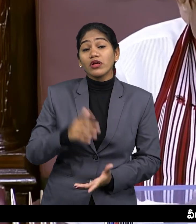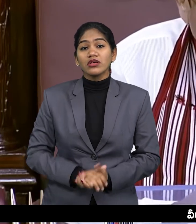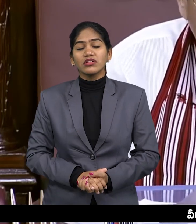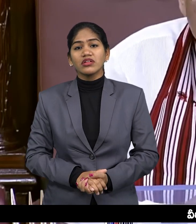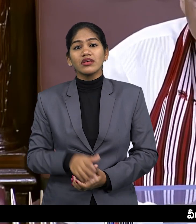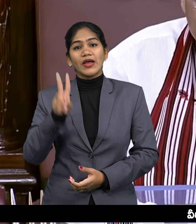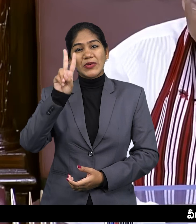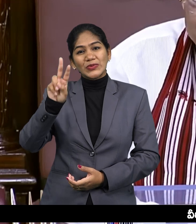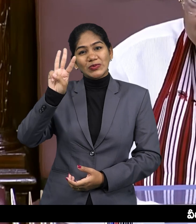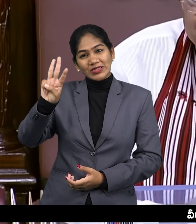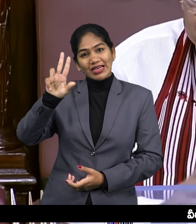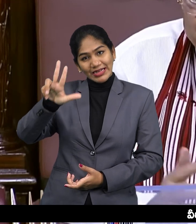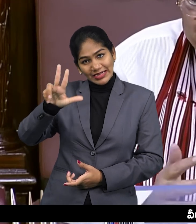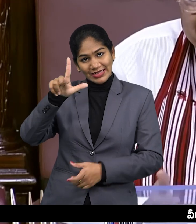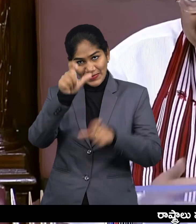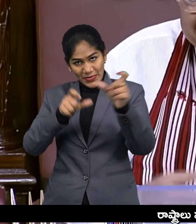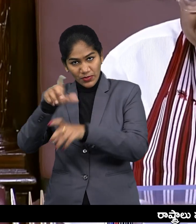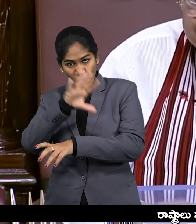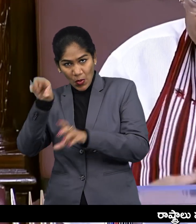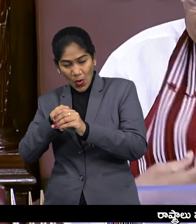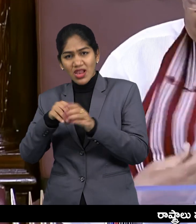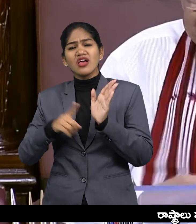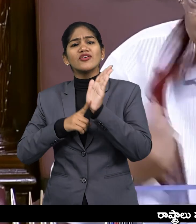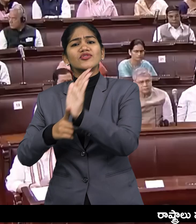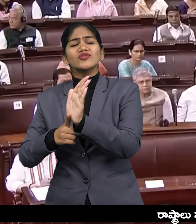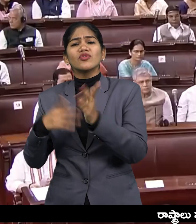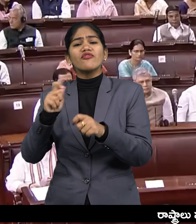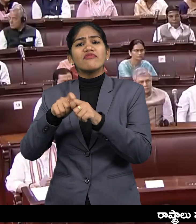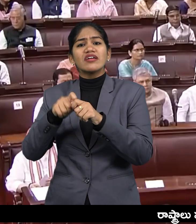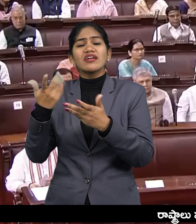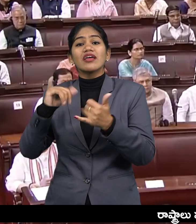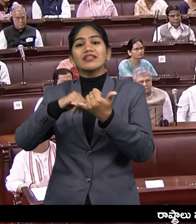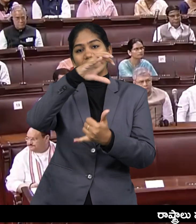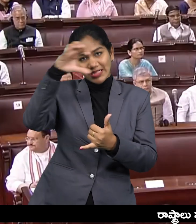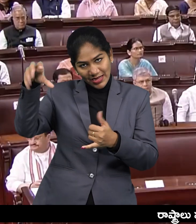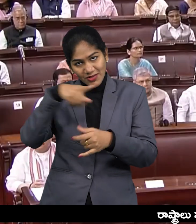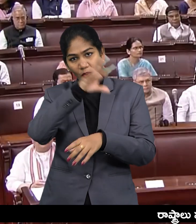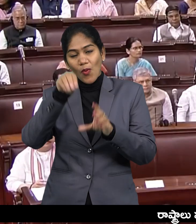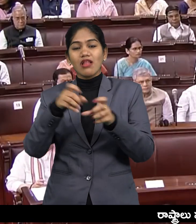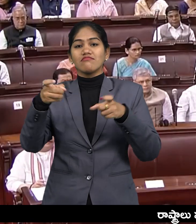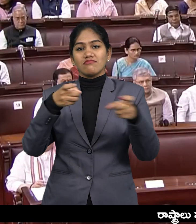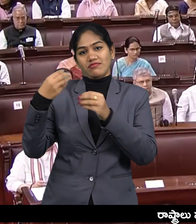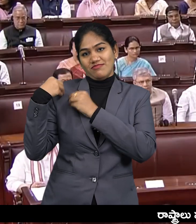వీరిలో 238 మంది సభ్యులు రాష్ట్రాలు మరియు కేంద్రపాలిత ప్రాంతాలకు